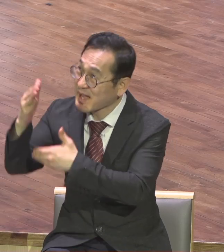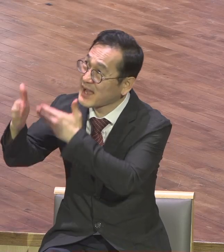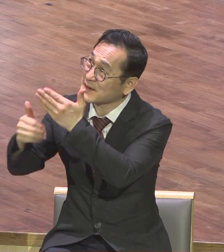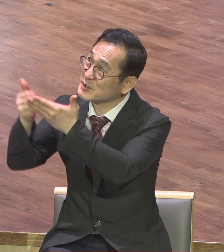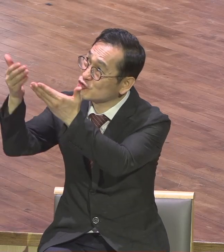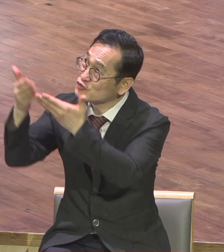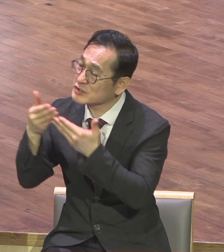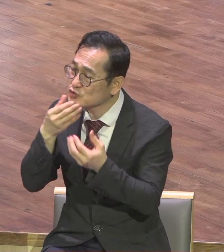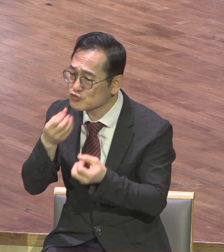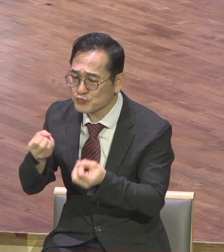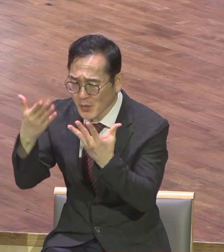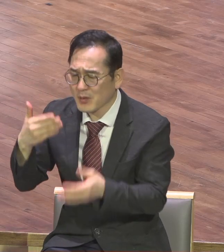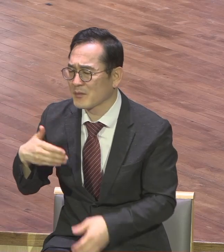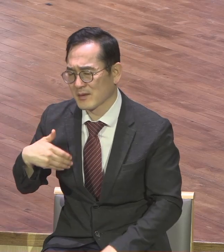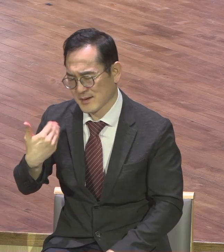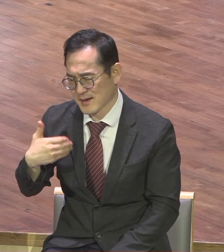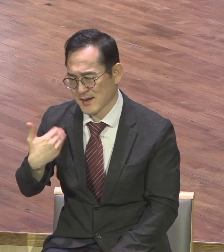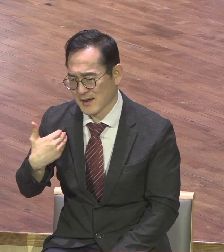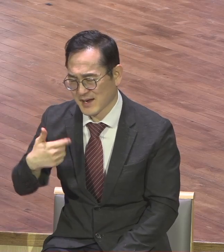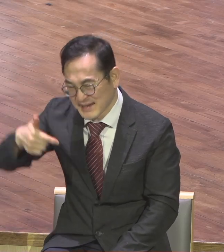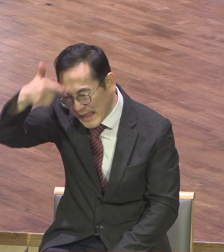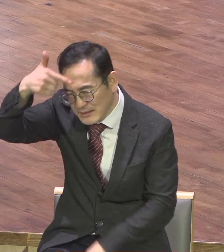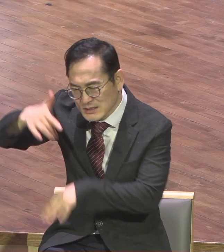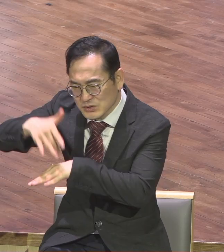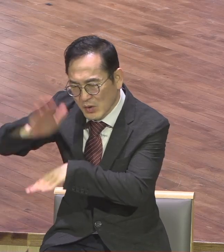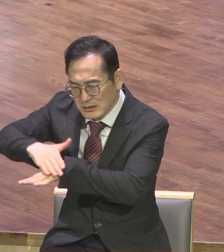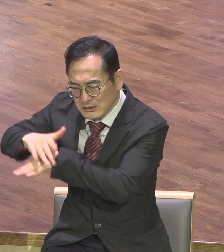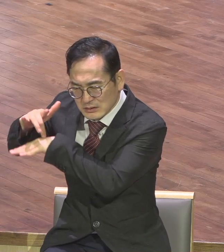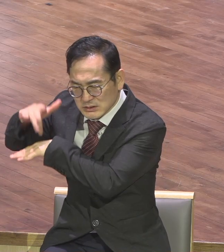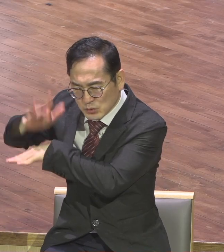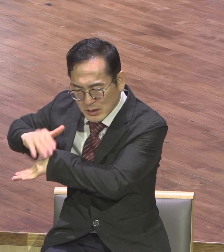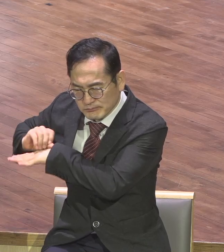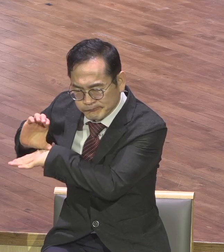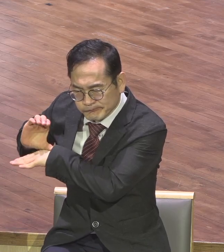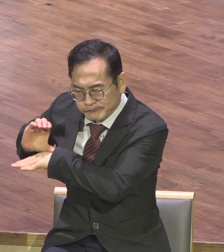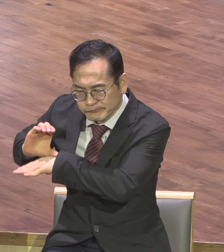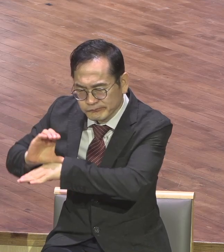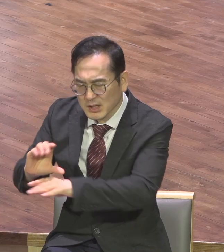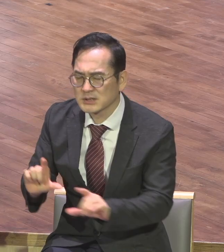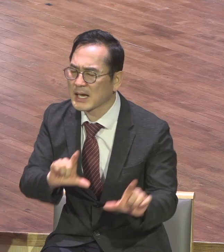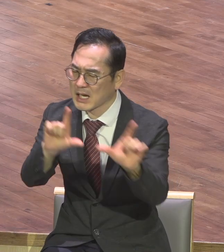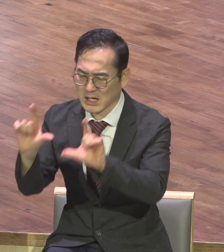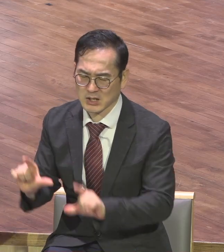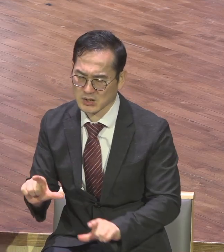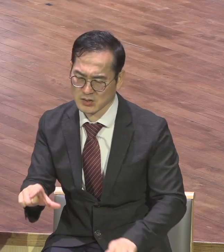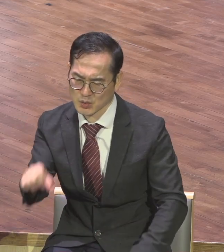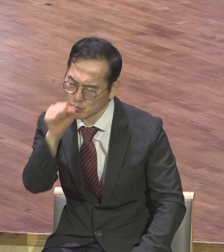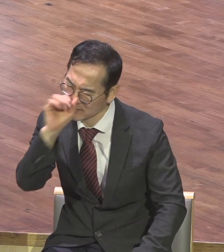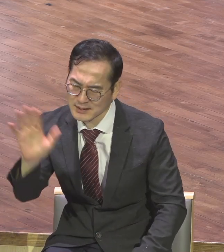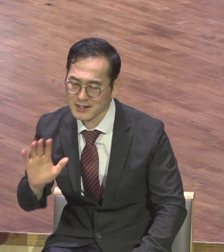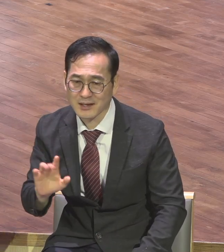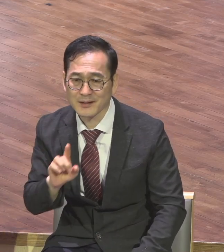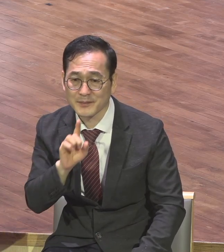못하고 옛틀의 옛습관에 빠져서 살 수밖에 없다.